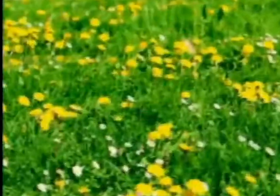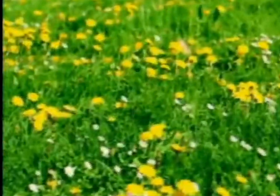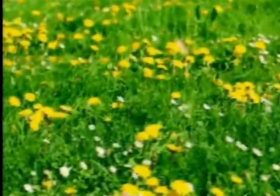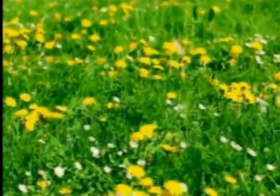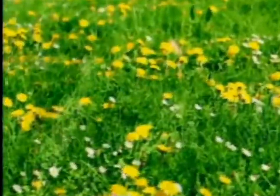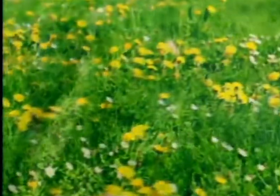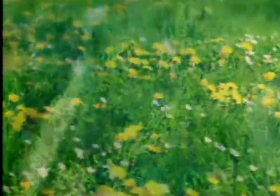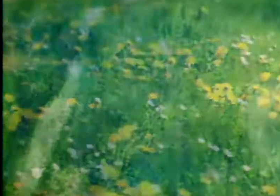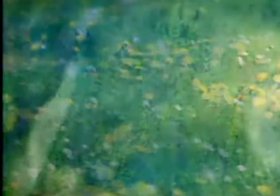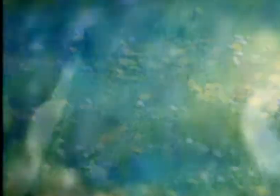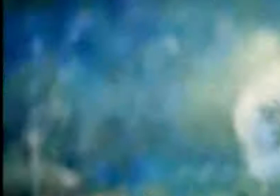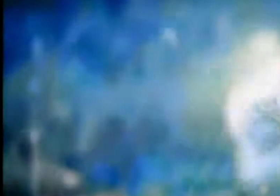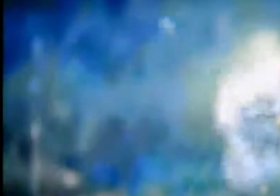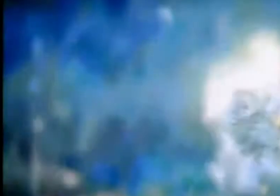आलोकित करने